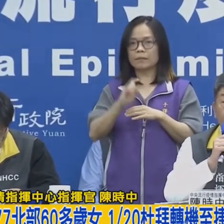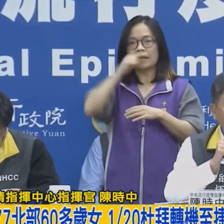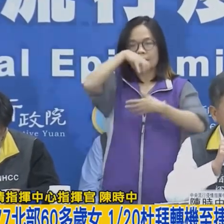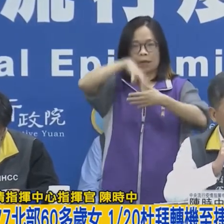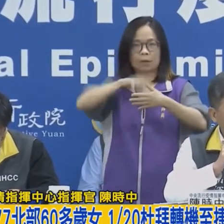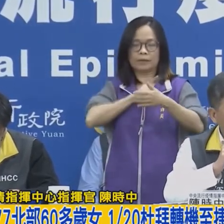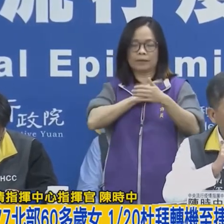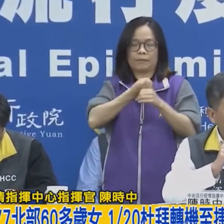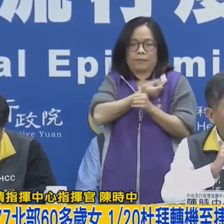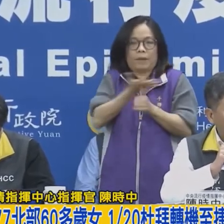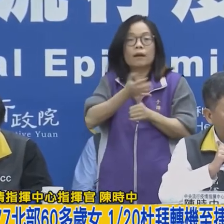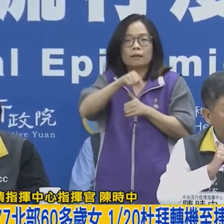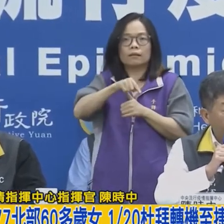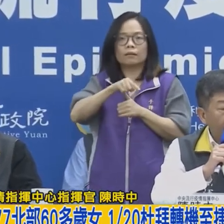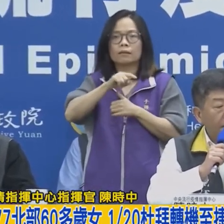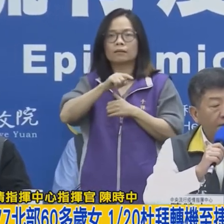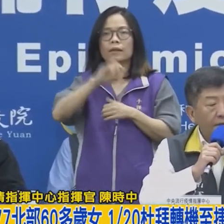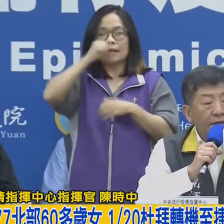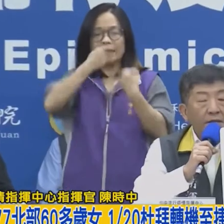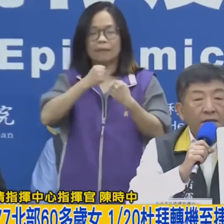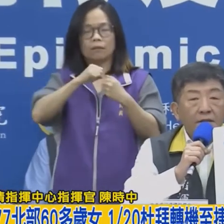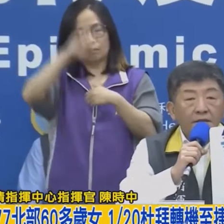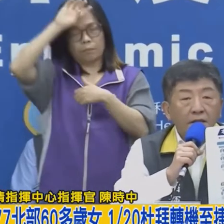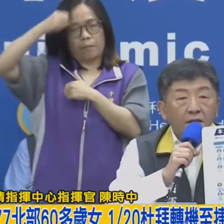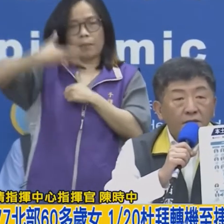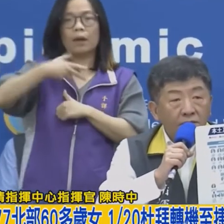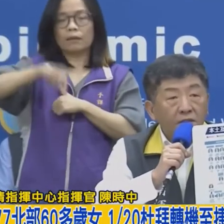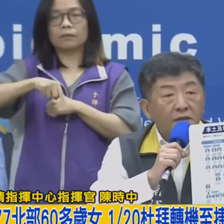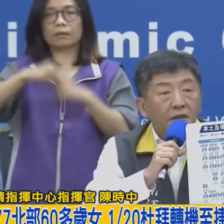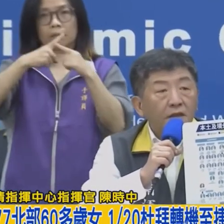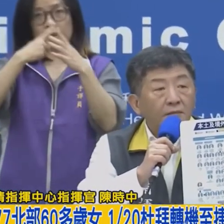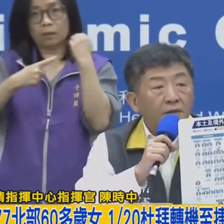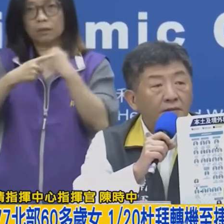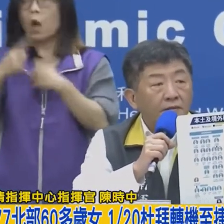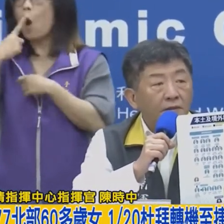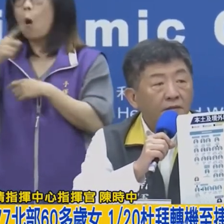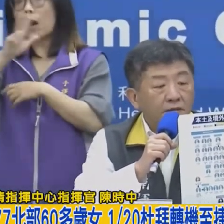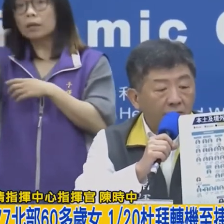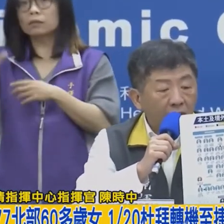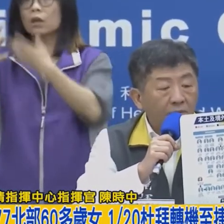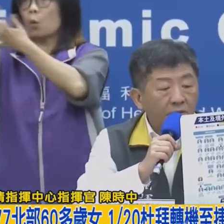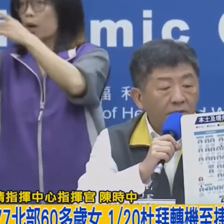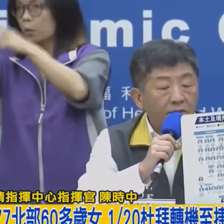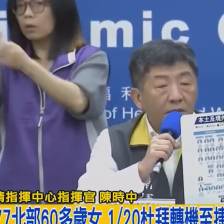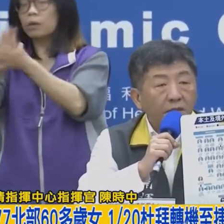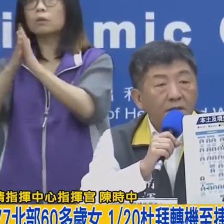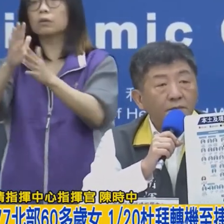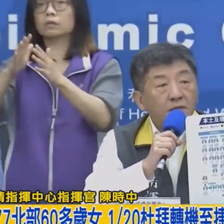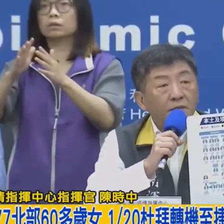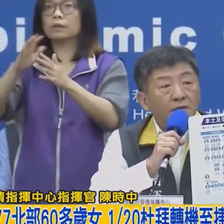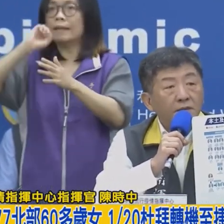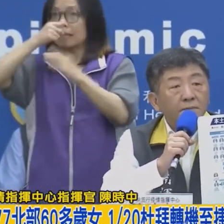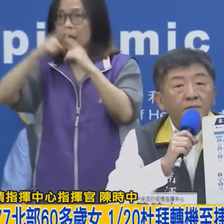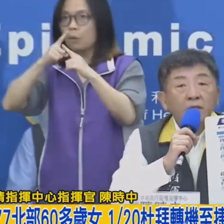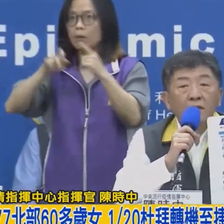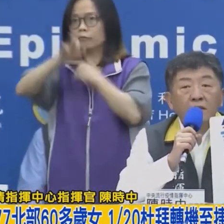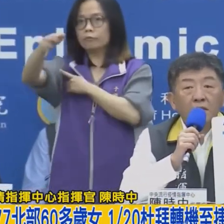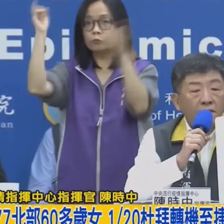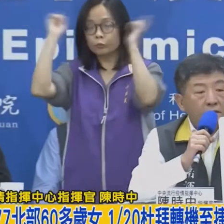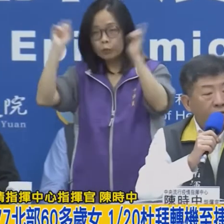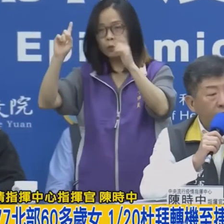内，等于是在台湾内部被感染到的。那红色的不管是外国人，那大部分都是